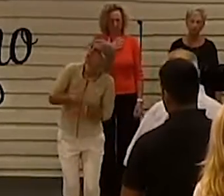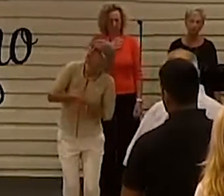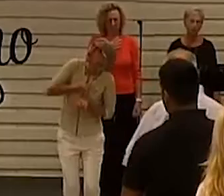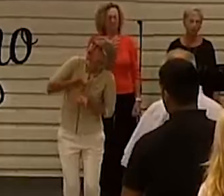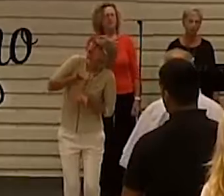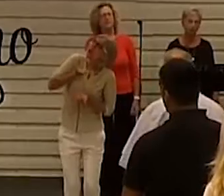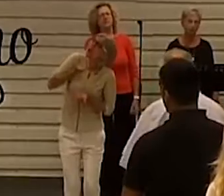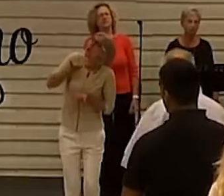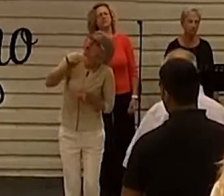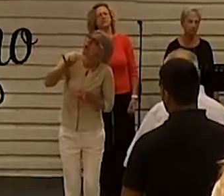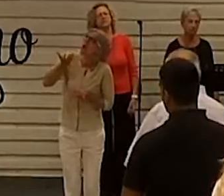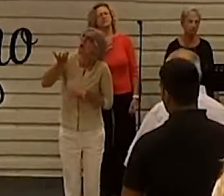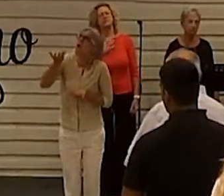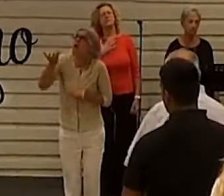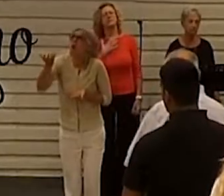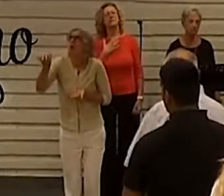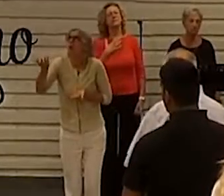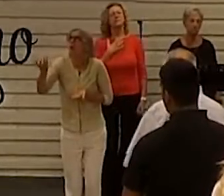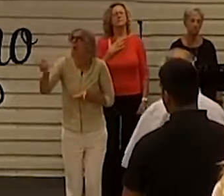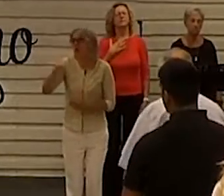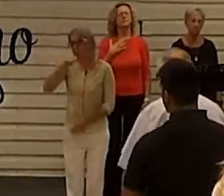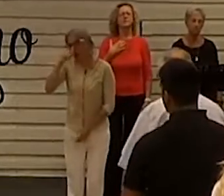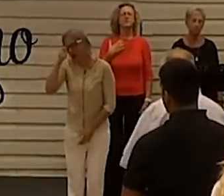vengo a te Signore,